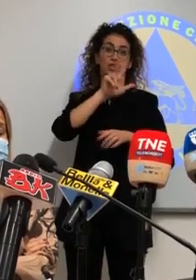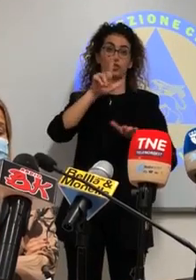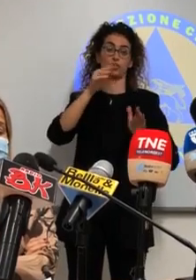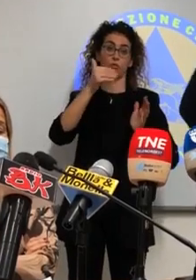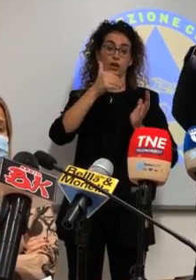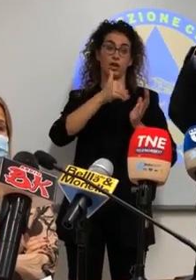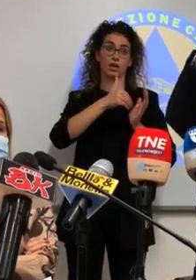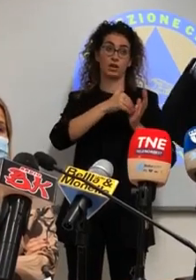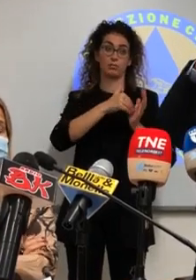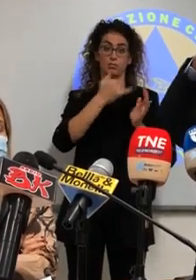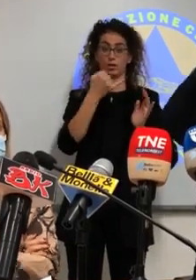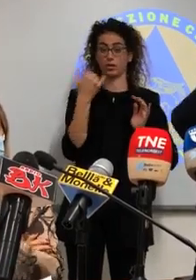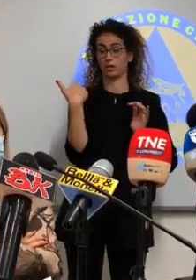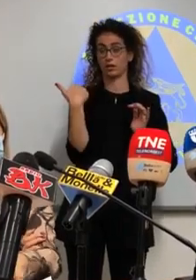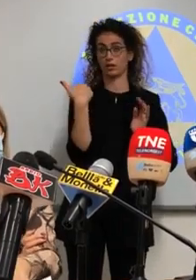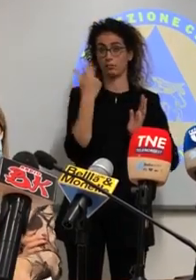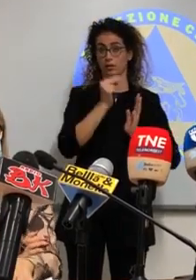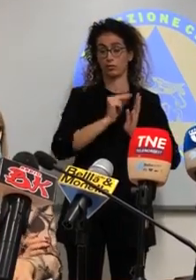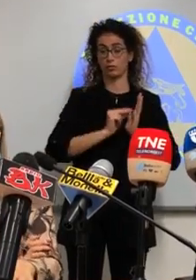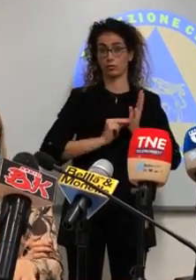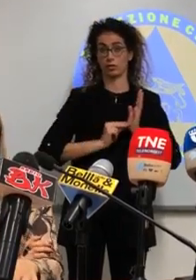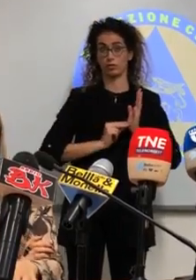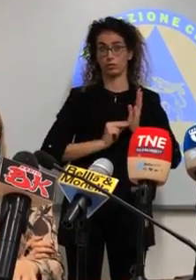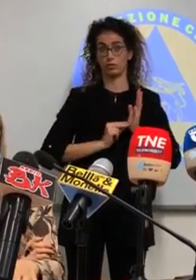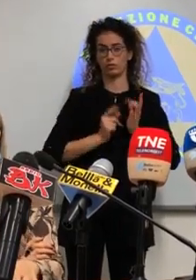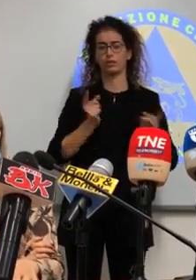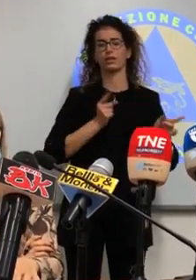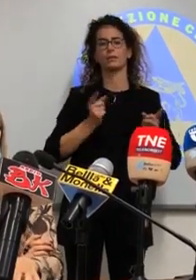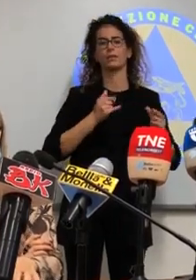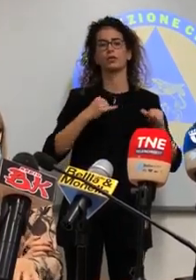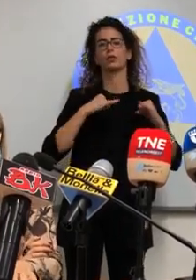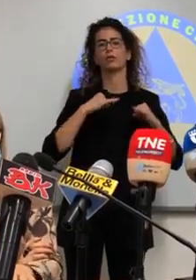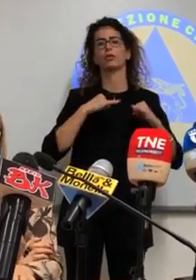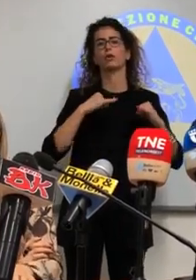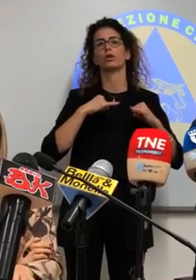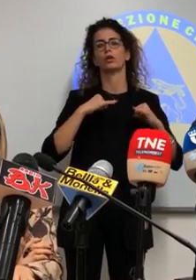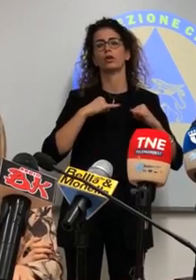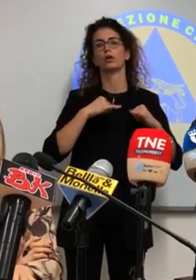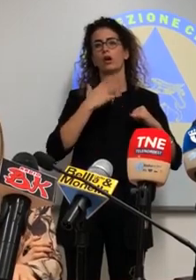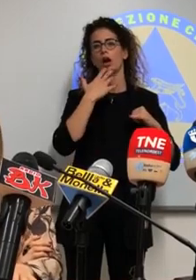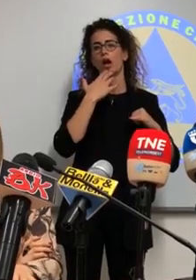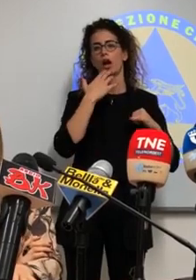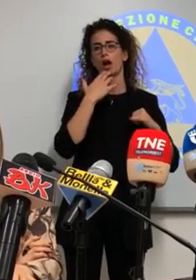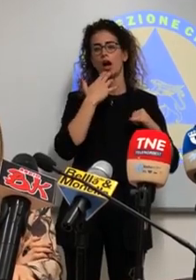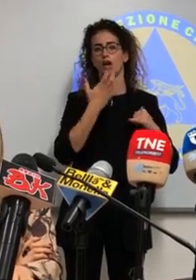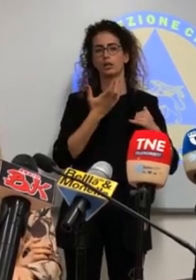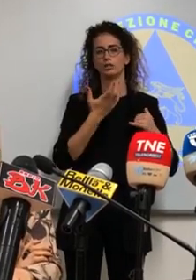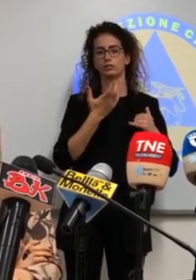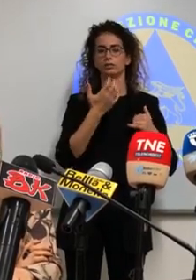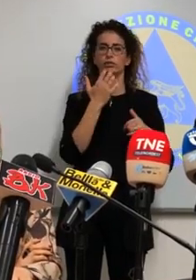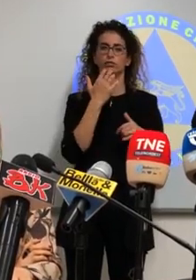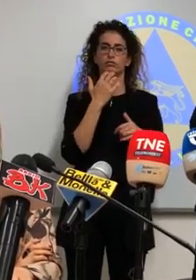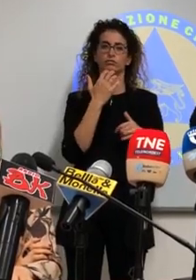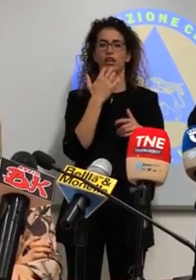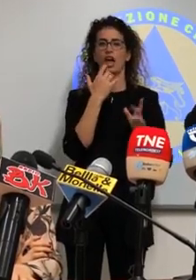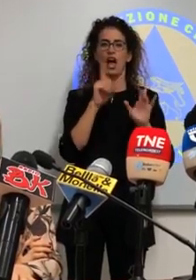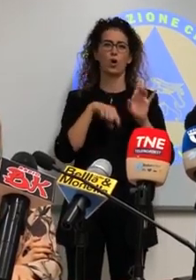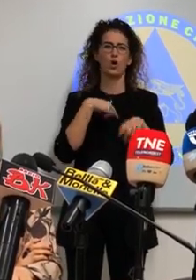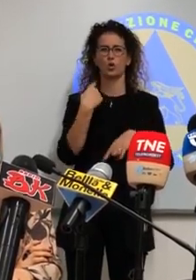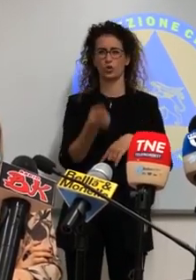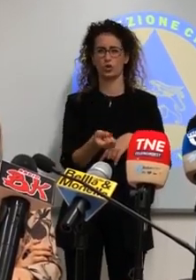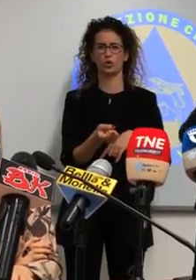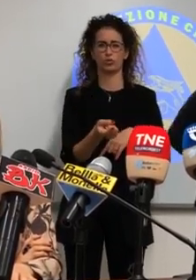25.000 degli ultimi mesi di prenotazione, diciamo quella estiva, post diciamo agosto, fine agosto, primi